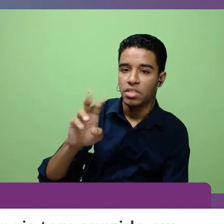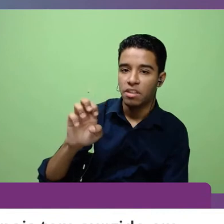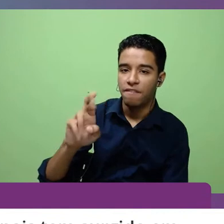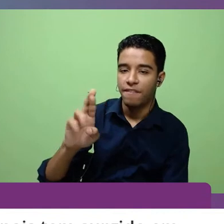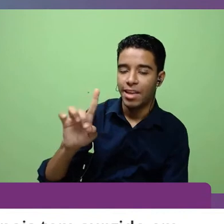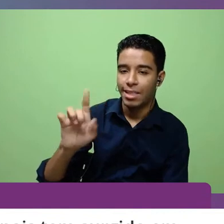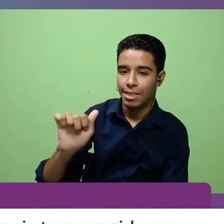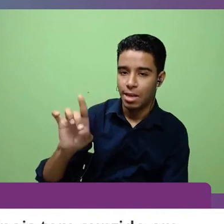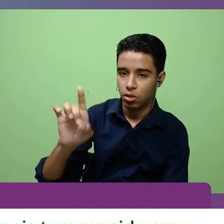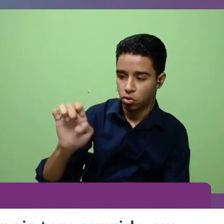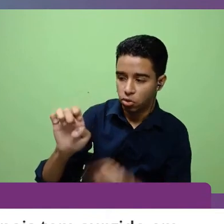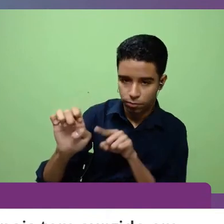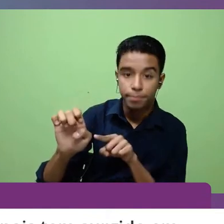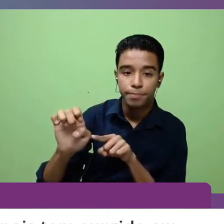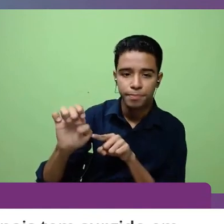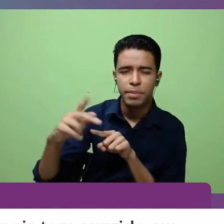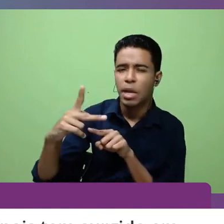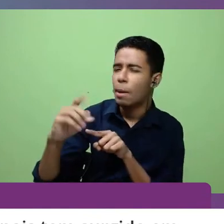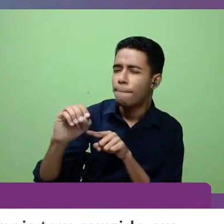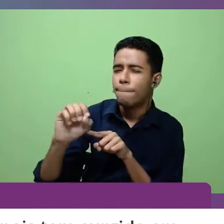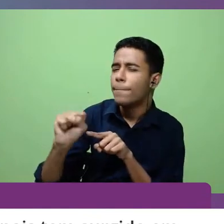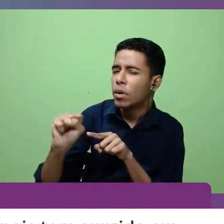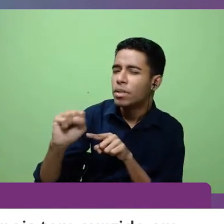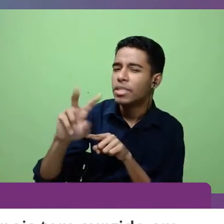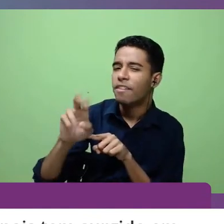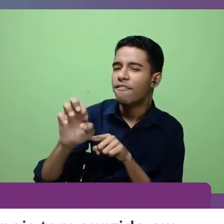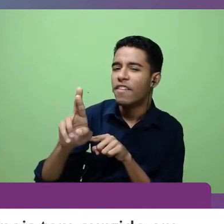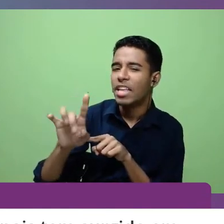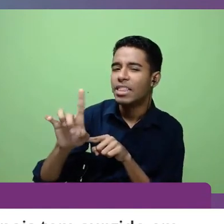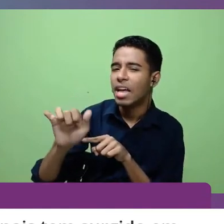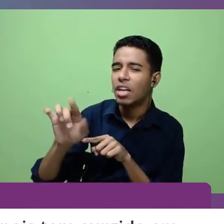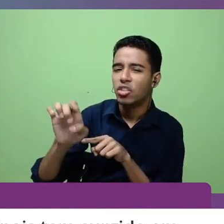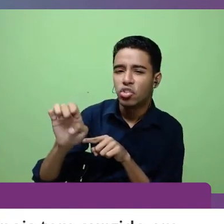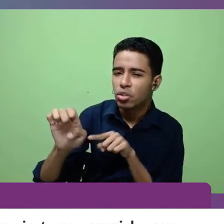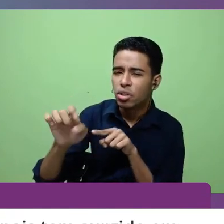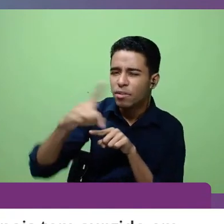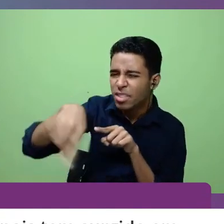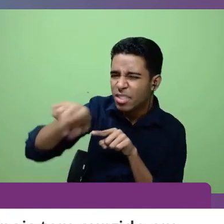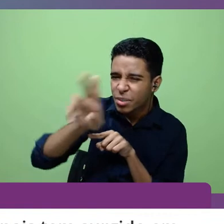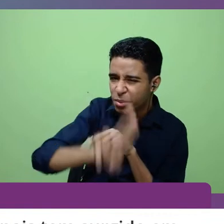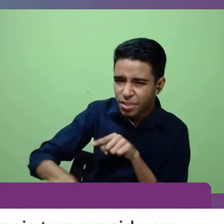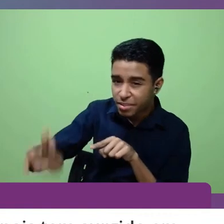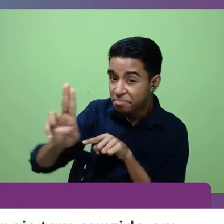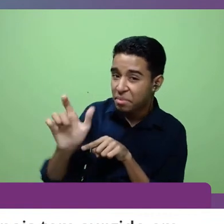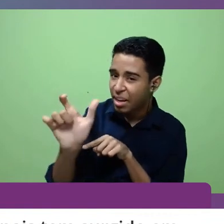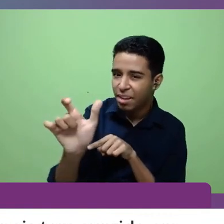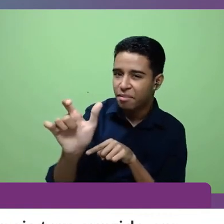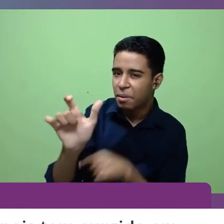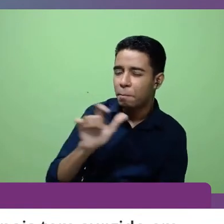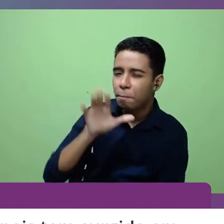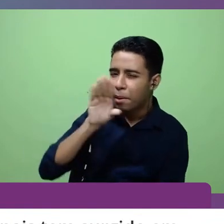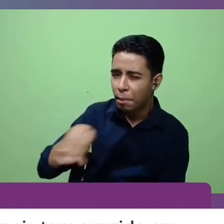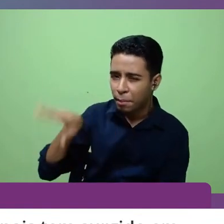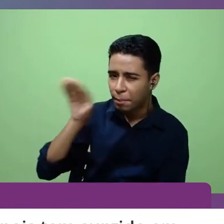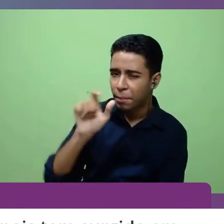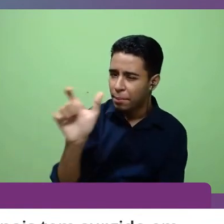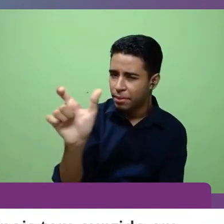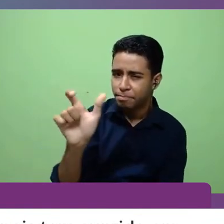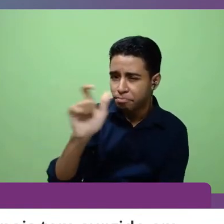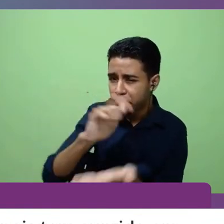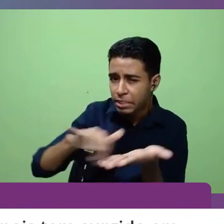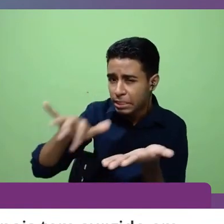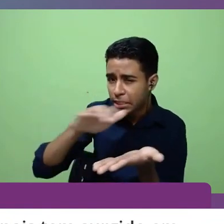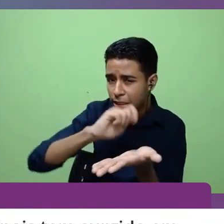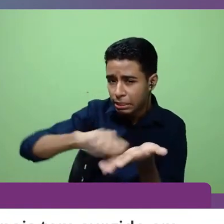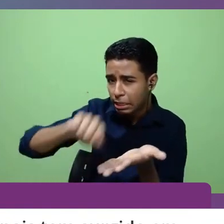Pós-verdade. Vocês usam essa palavra? Pós-verdade? Alguém aqui usa essa palavra